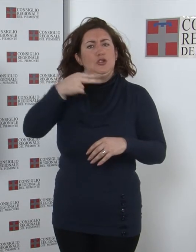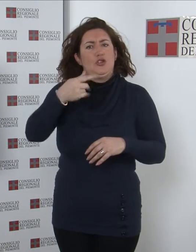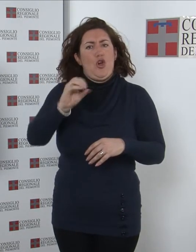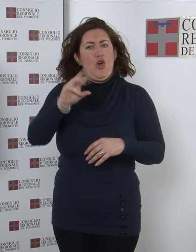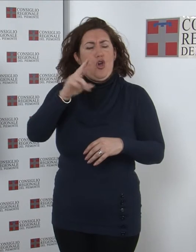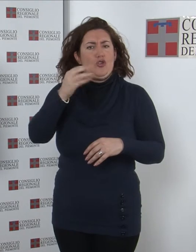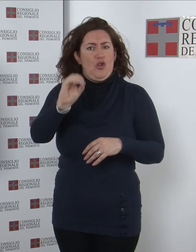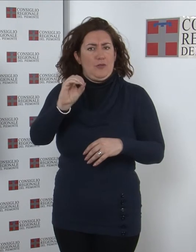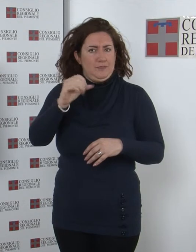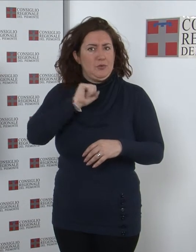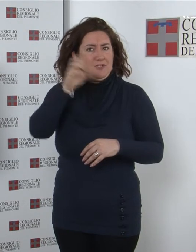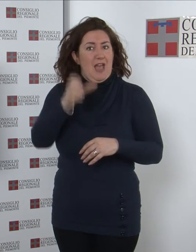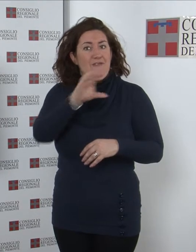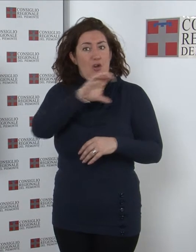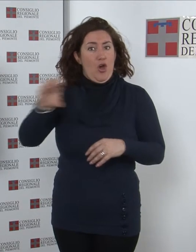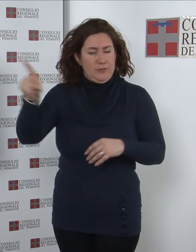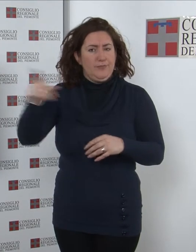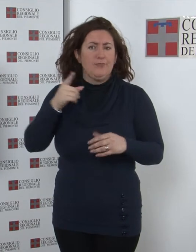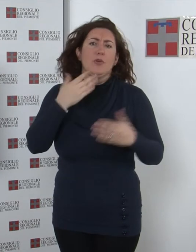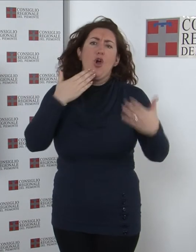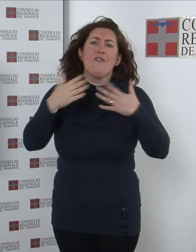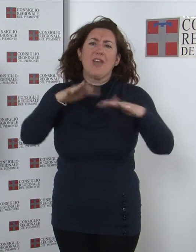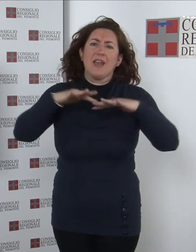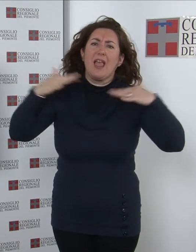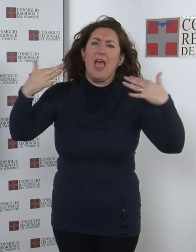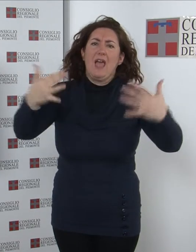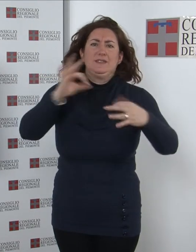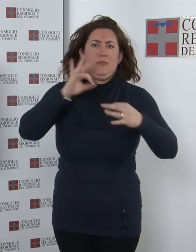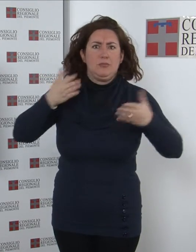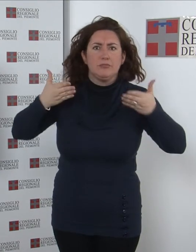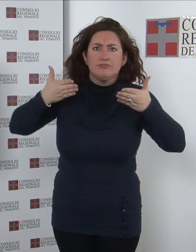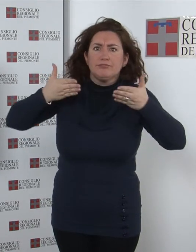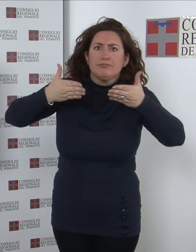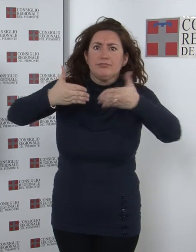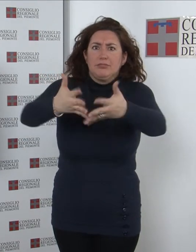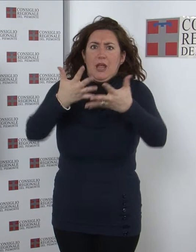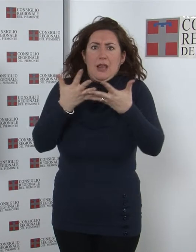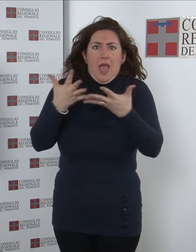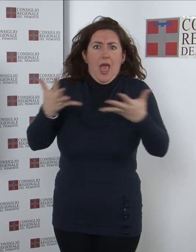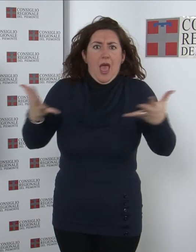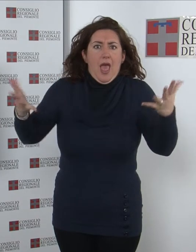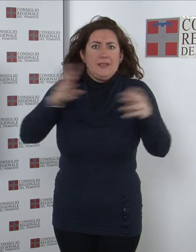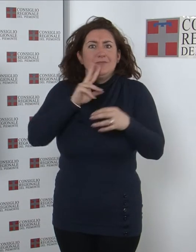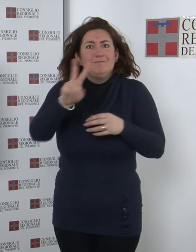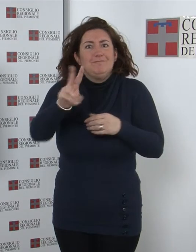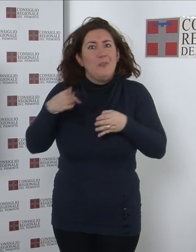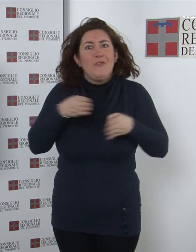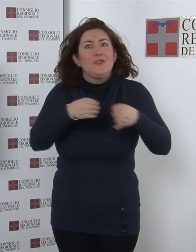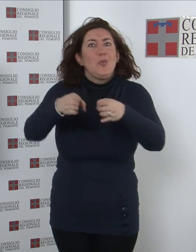II la conferenza sulla sontuosa imbarcazione da parata per la navigazione fluviale è inserita nel ciclo legato alla mostra il Savoia